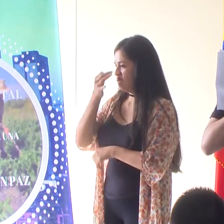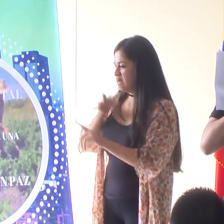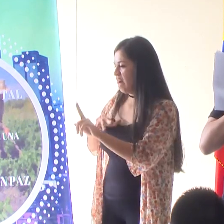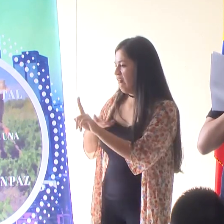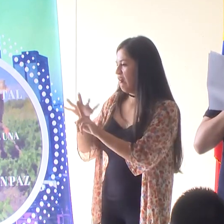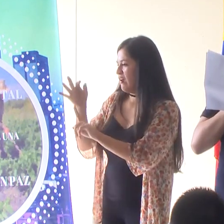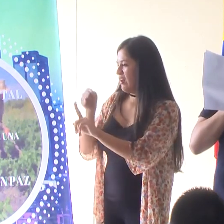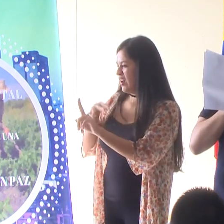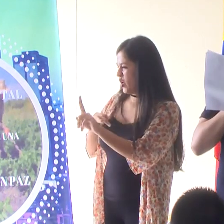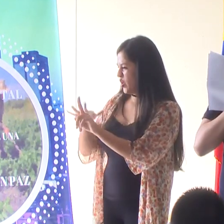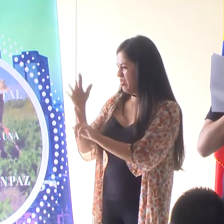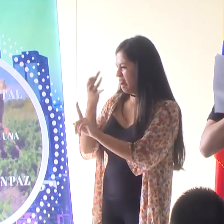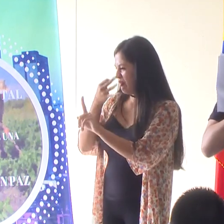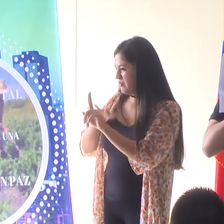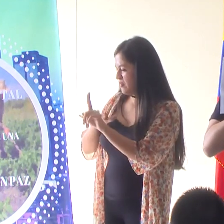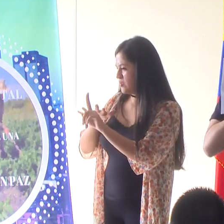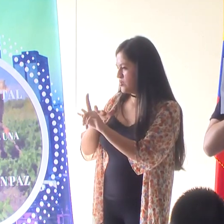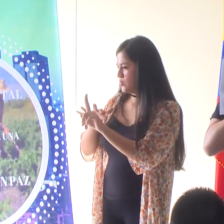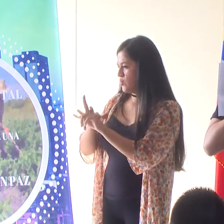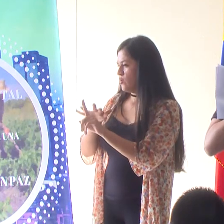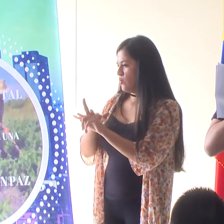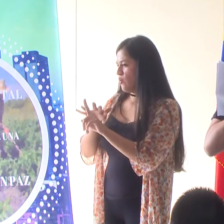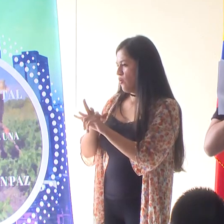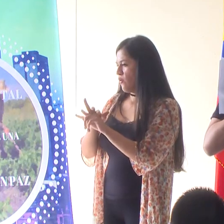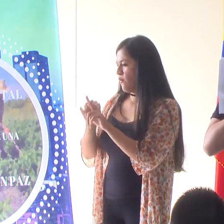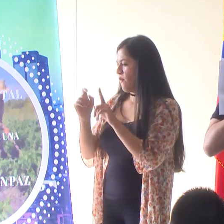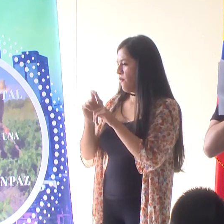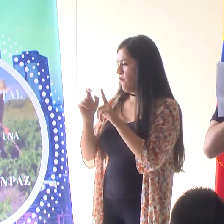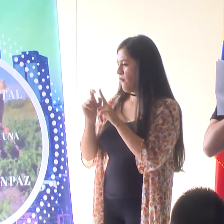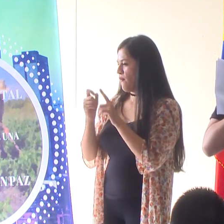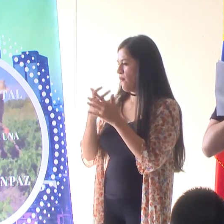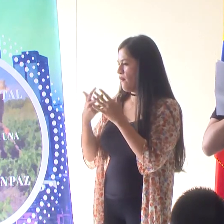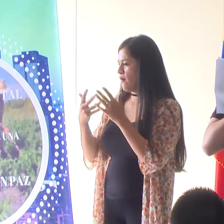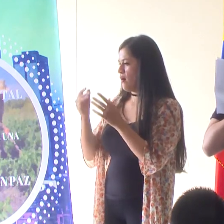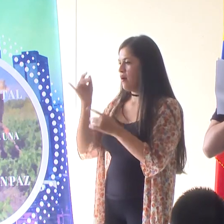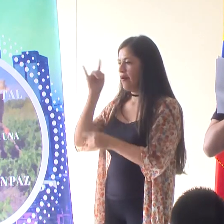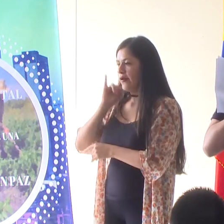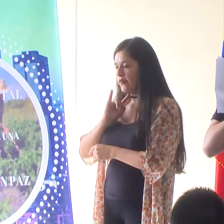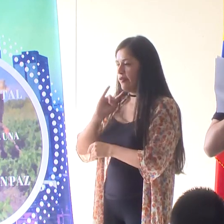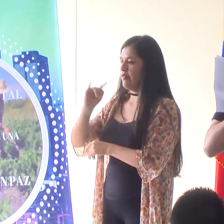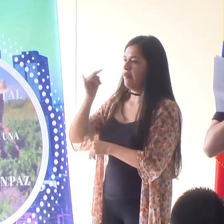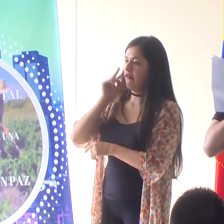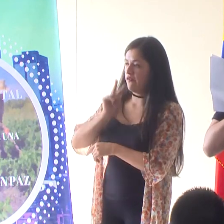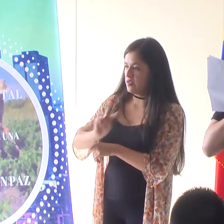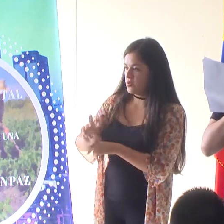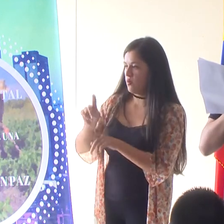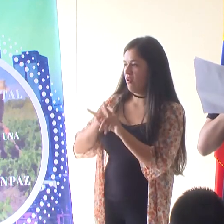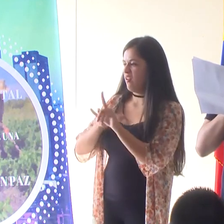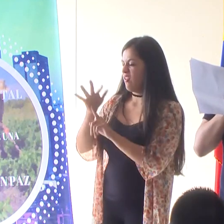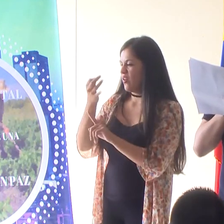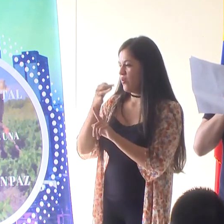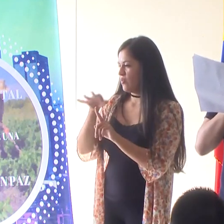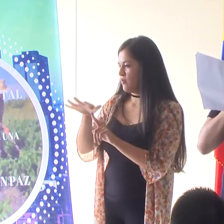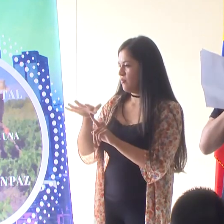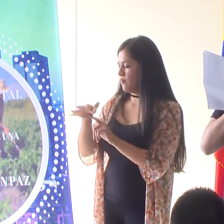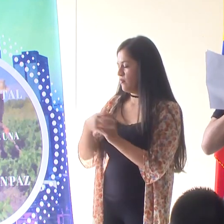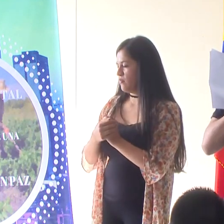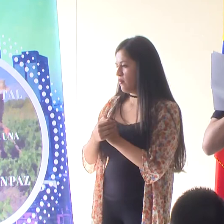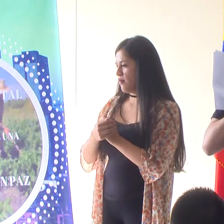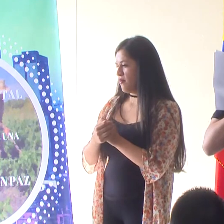patraña de la contaminación como una lista interminable de tipologías auditiva visual atmosférica etcétera etcétera se desmiente